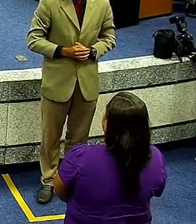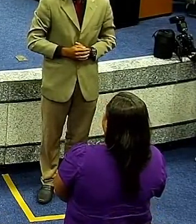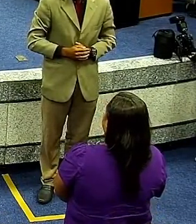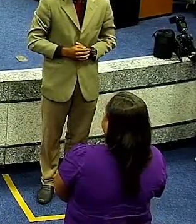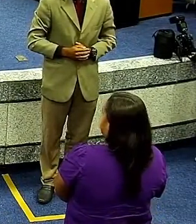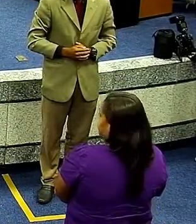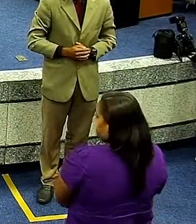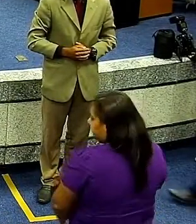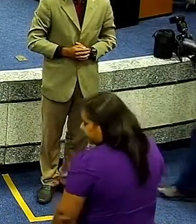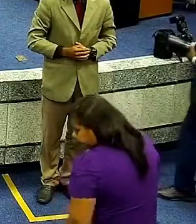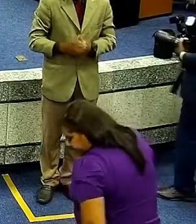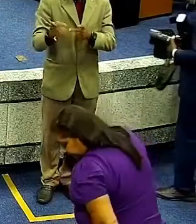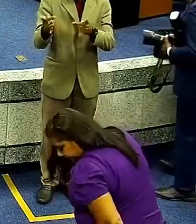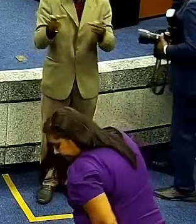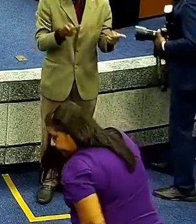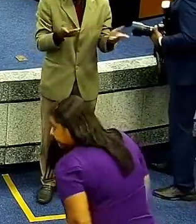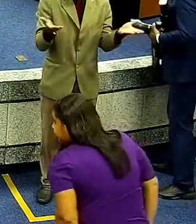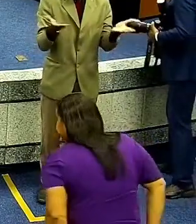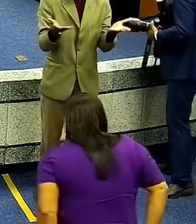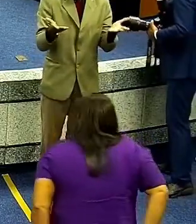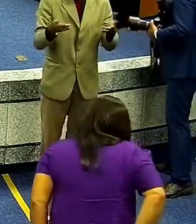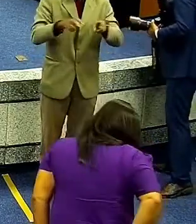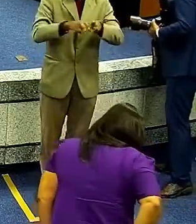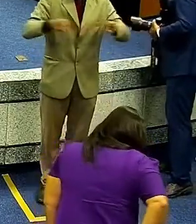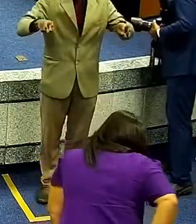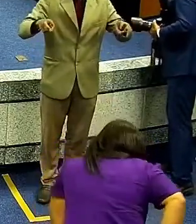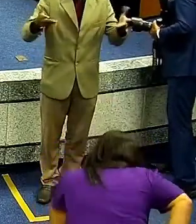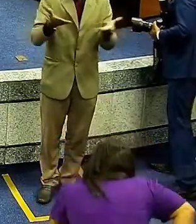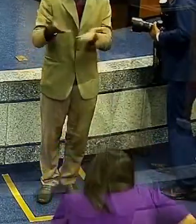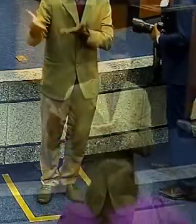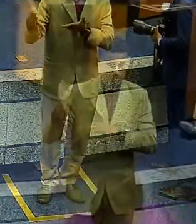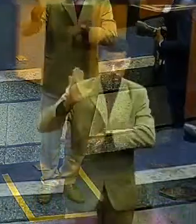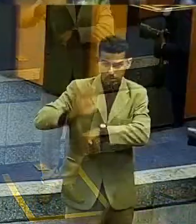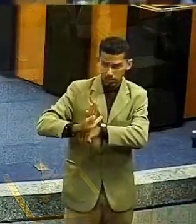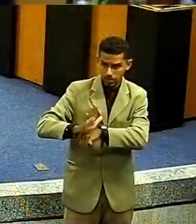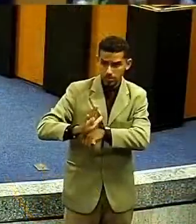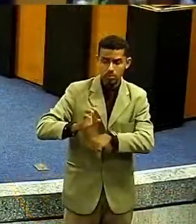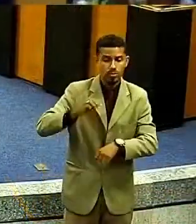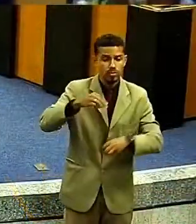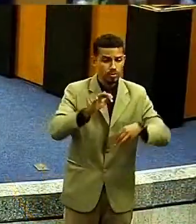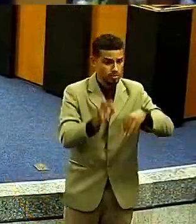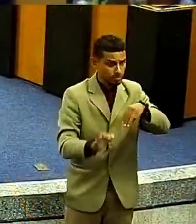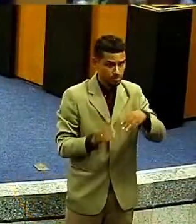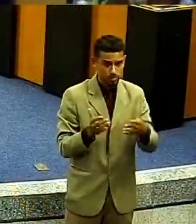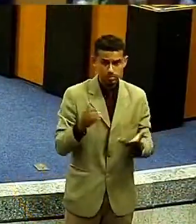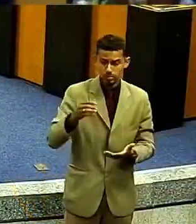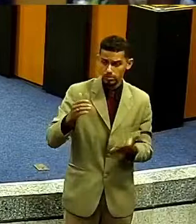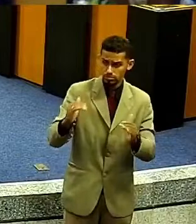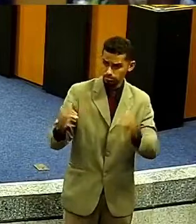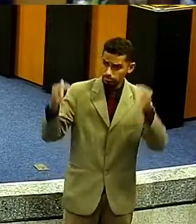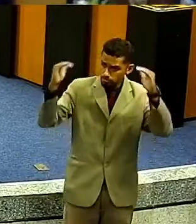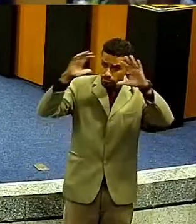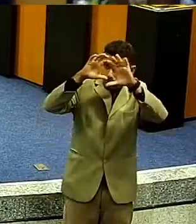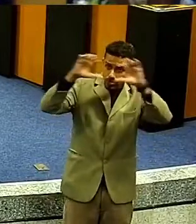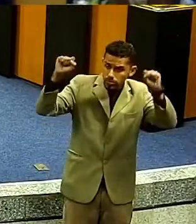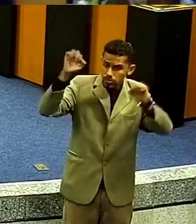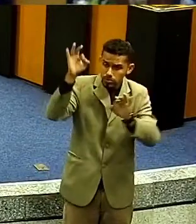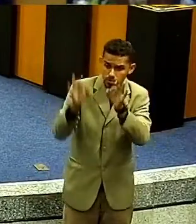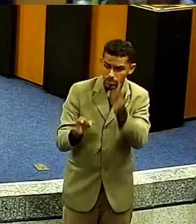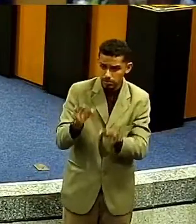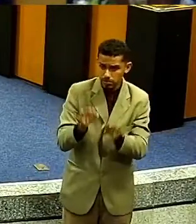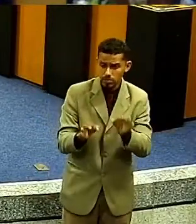Brasil convidamos ainda para compor a mesa de honra desta tarde o Ministro do Superior o Tribunal de